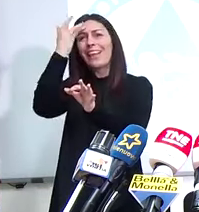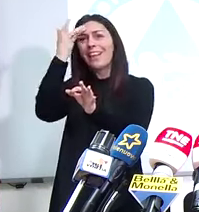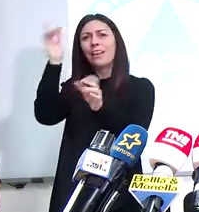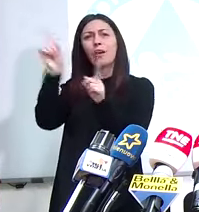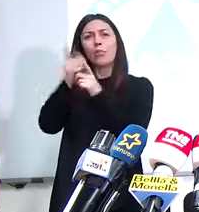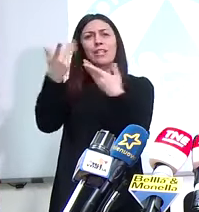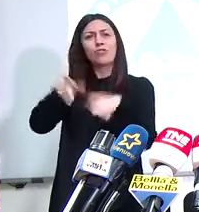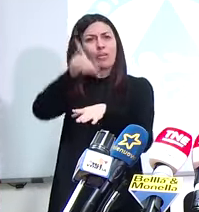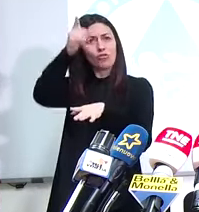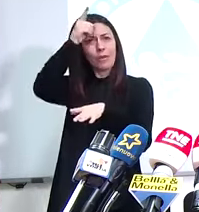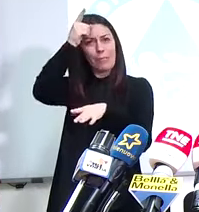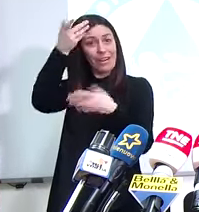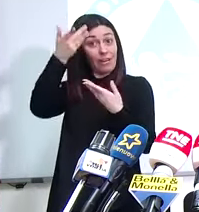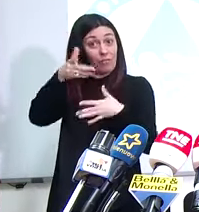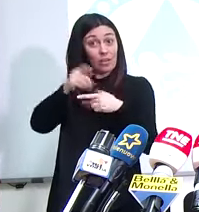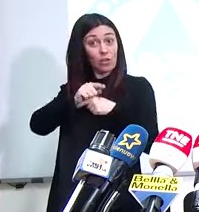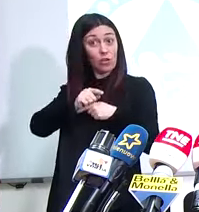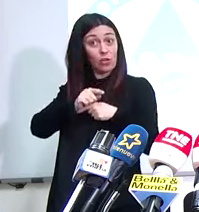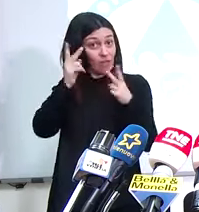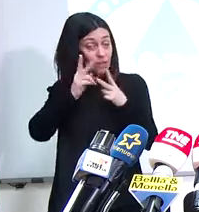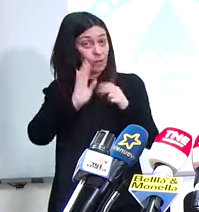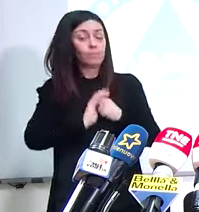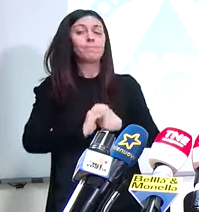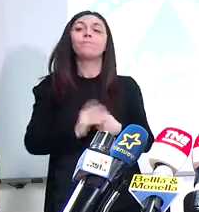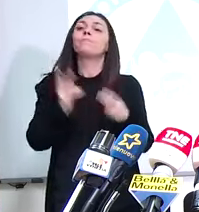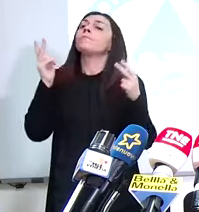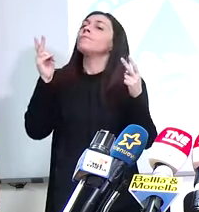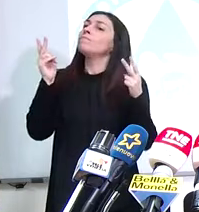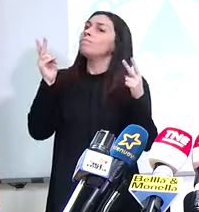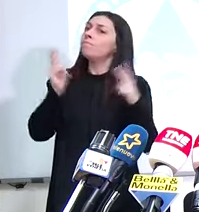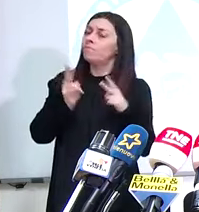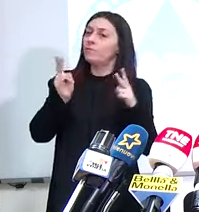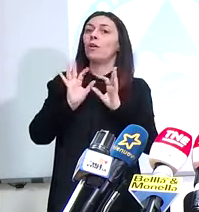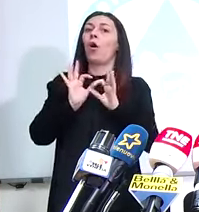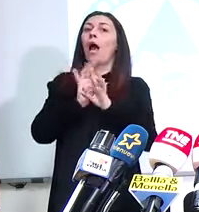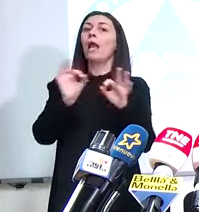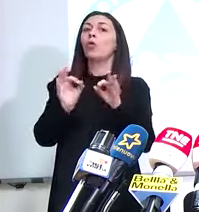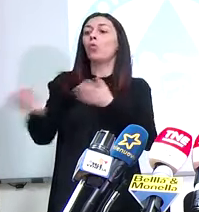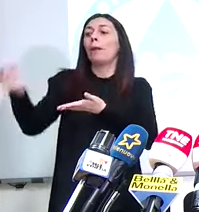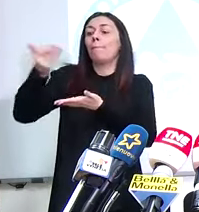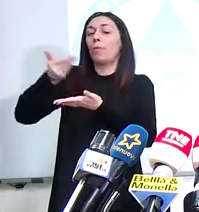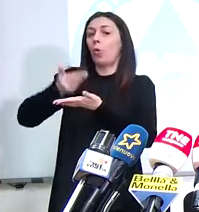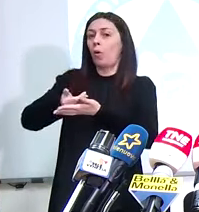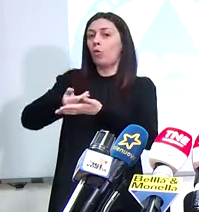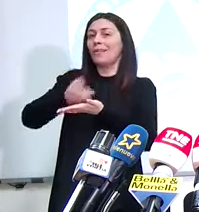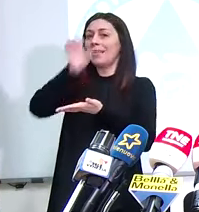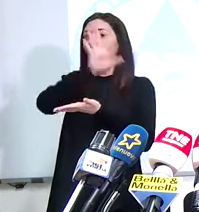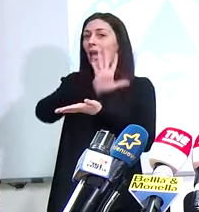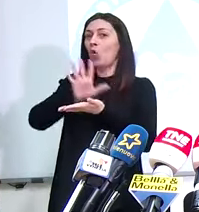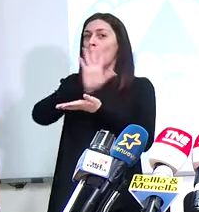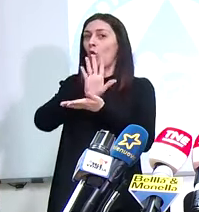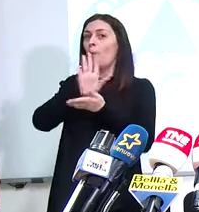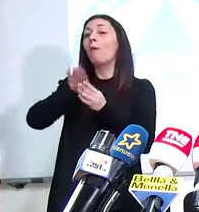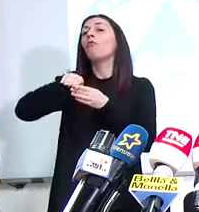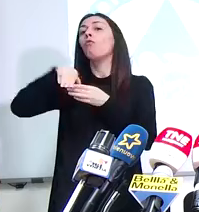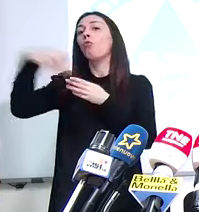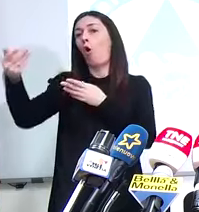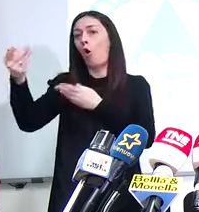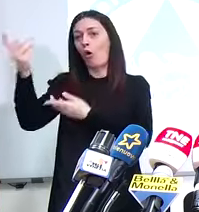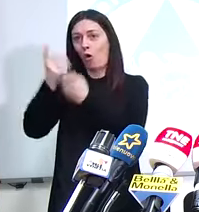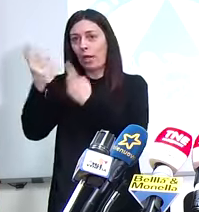è vero che alcune proposte non sono in unione europea però non sono neanche